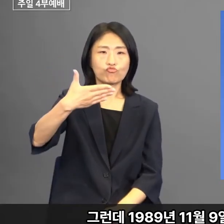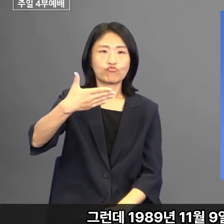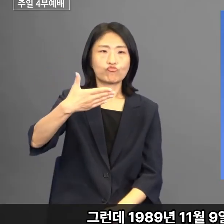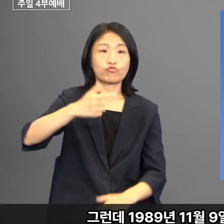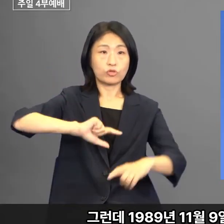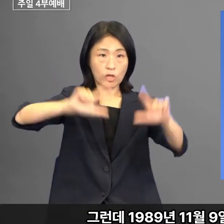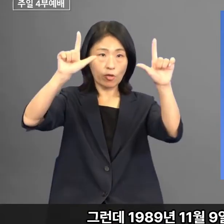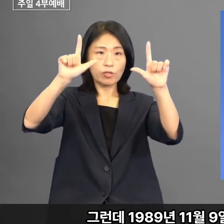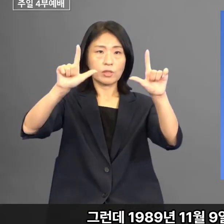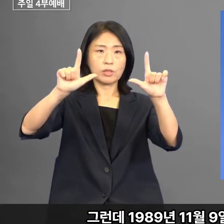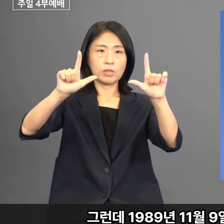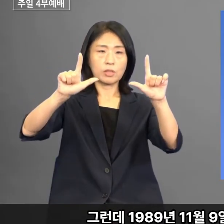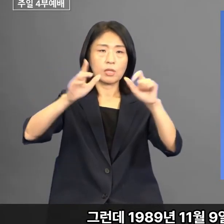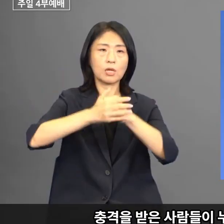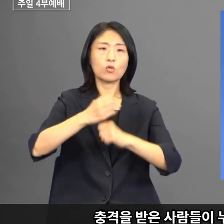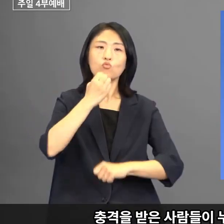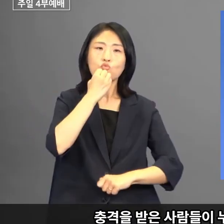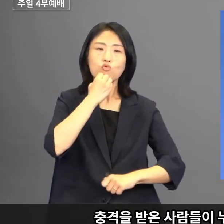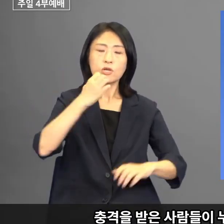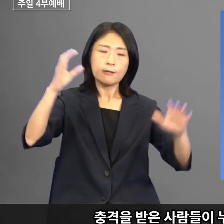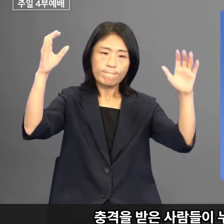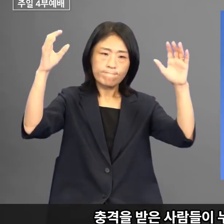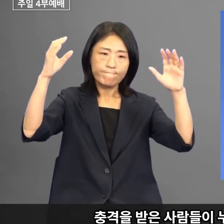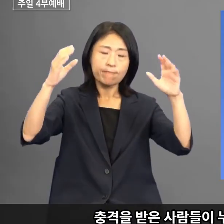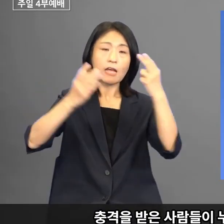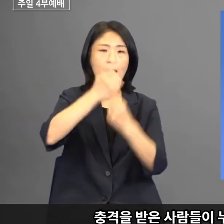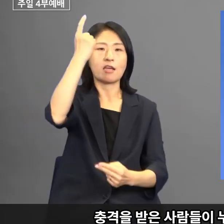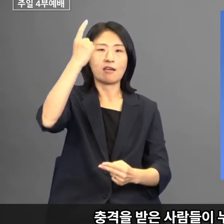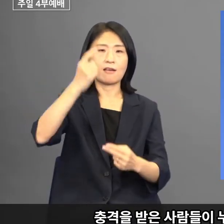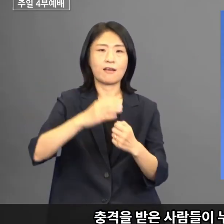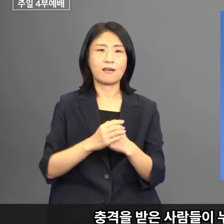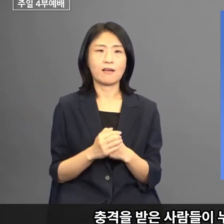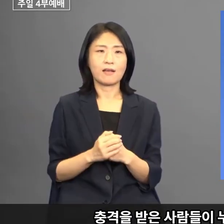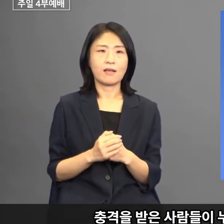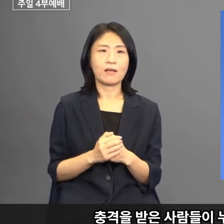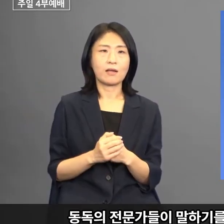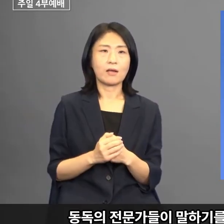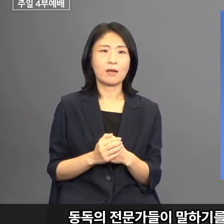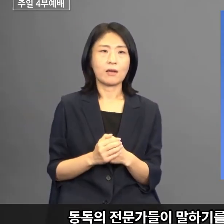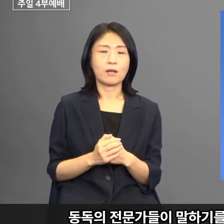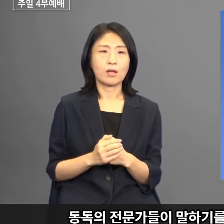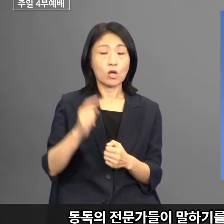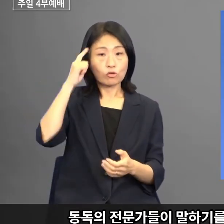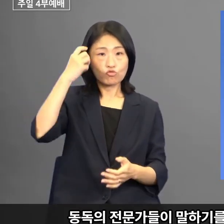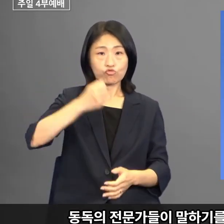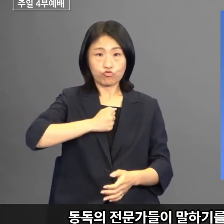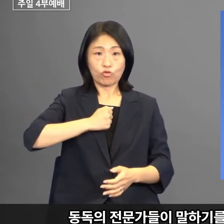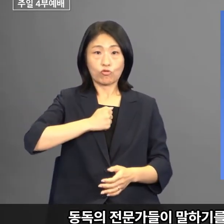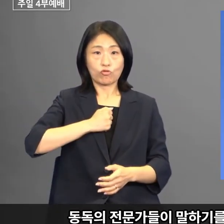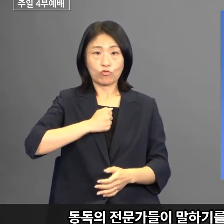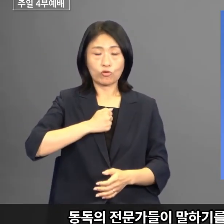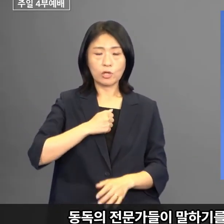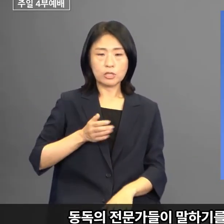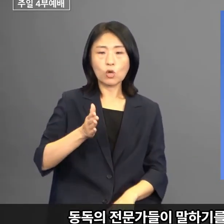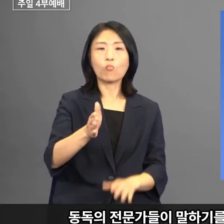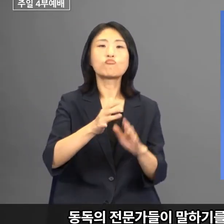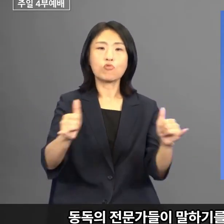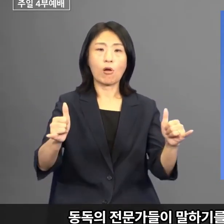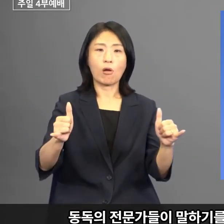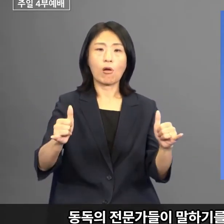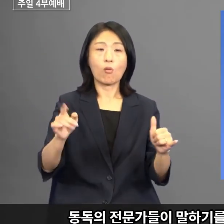장벽이 무너집니다. 충격을 받은 사람들이 누구냐면 전문가들이었어요. 동독의 전문가들이 말하기를